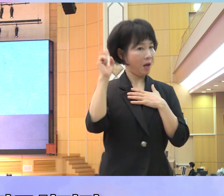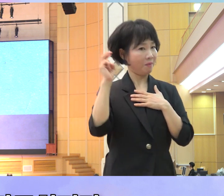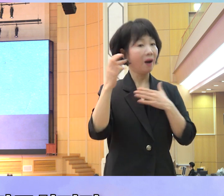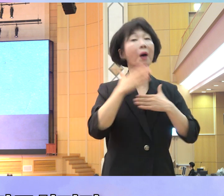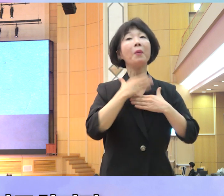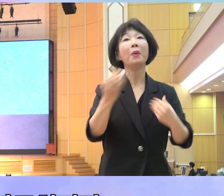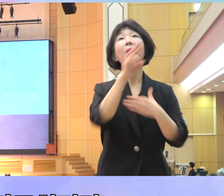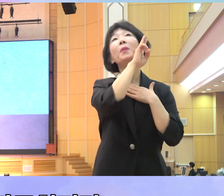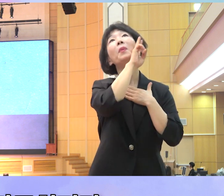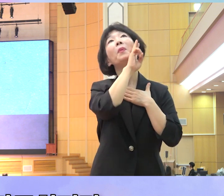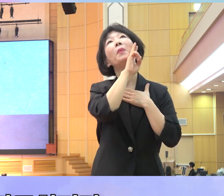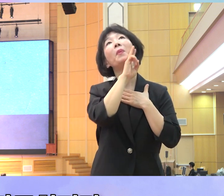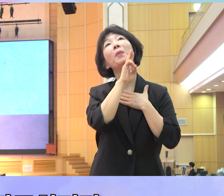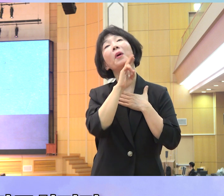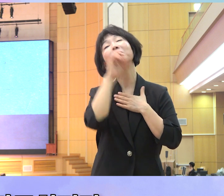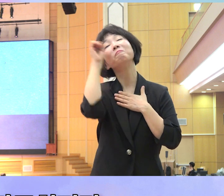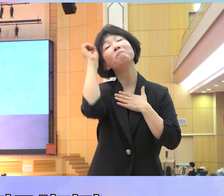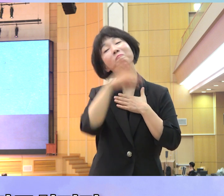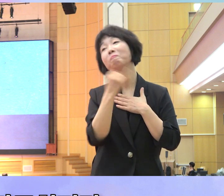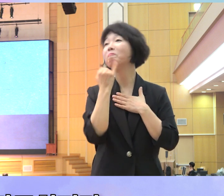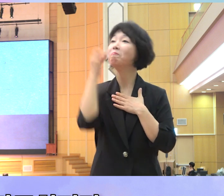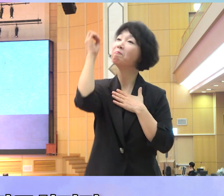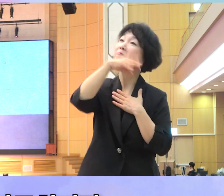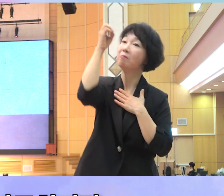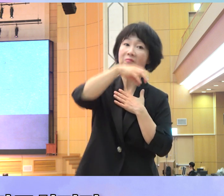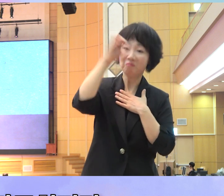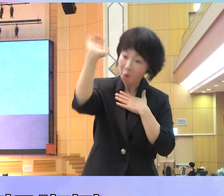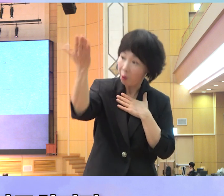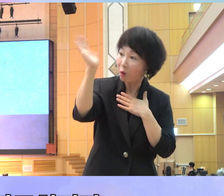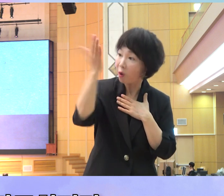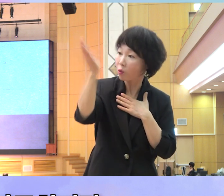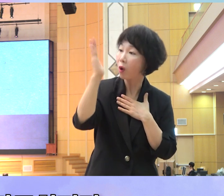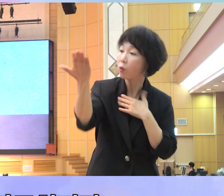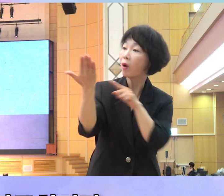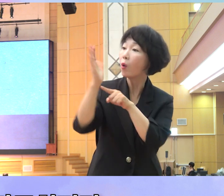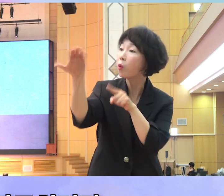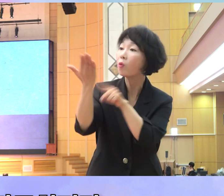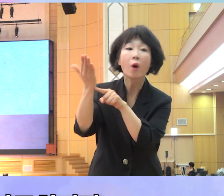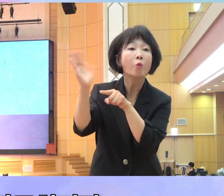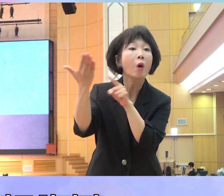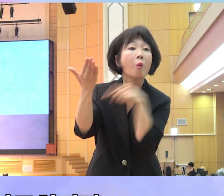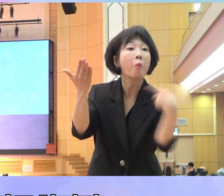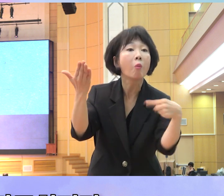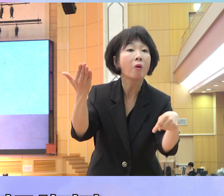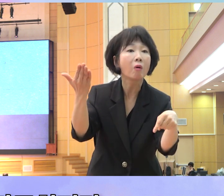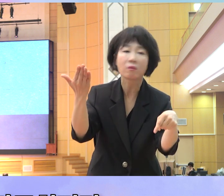안도함의 빈틈이 생겨요. 아, 이제 됐다. 뭐가 돼요, 여러분?